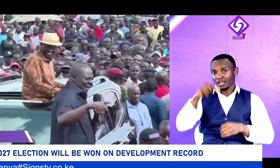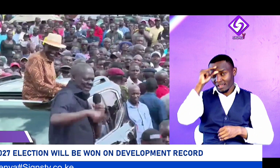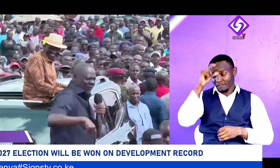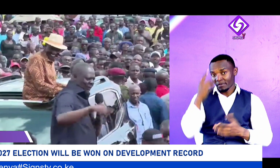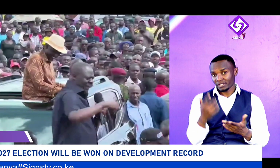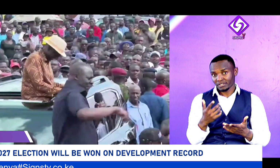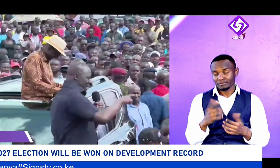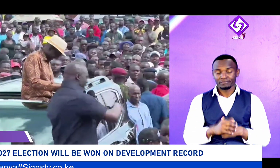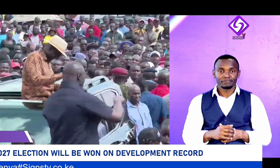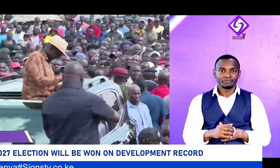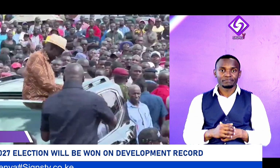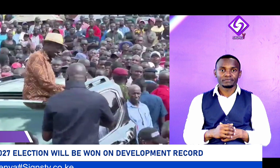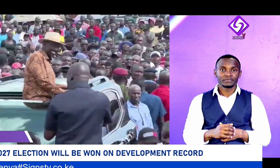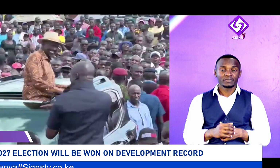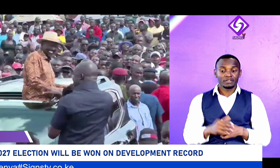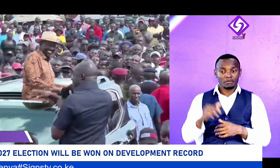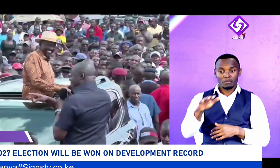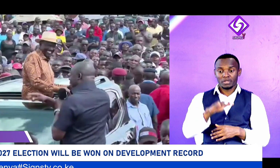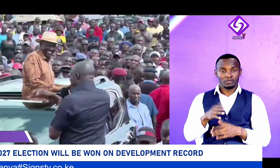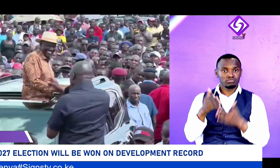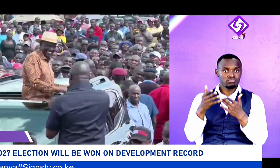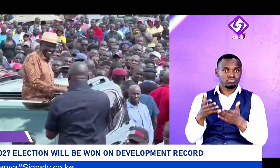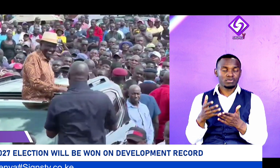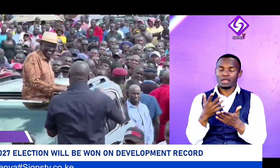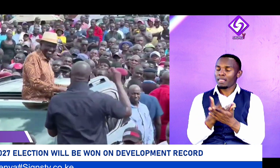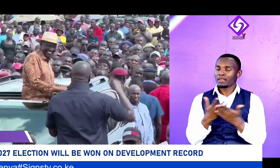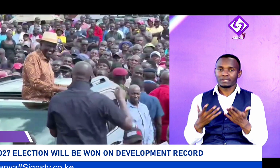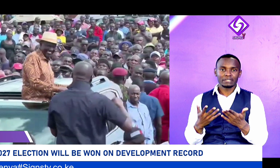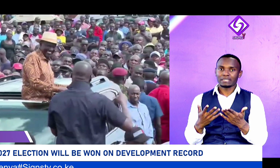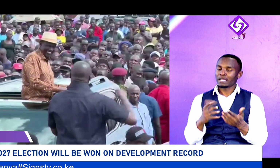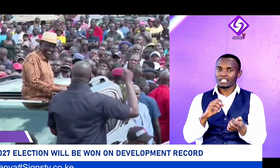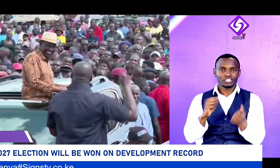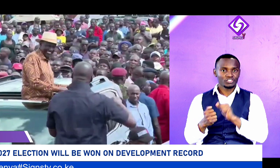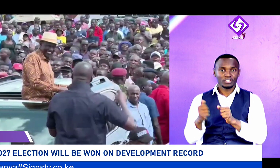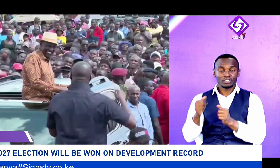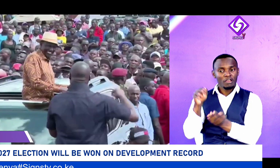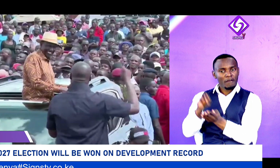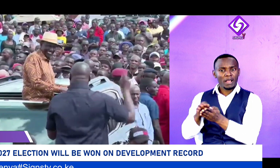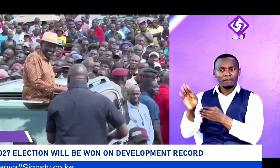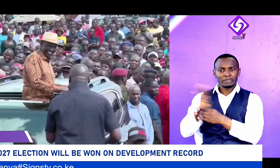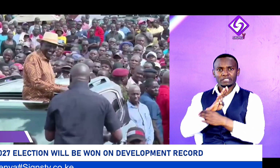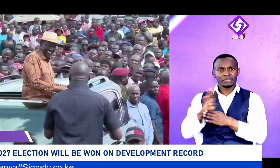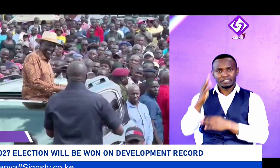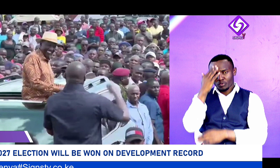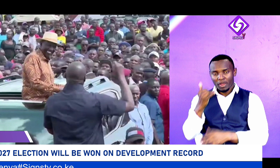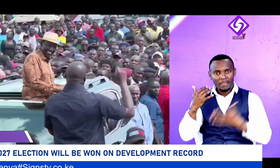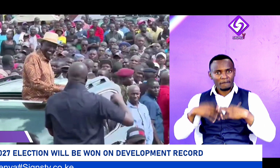hii utapata mambo yamechacha. Bank iko very busy kwa sababu mheshimiwa rais watu wanalipwa pesa kila wiki. Na sasa